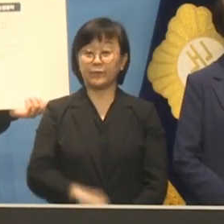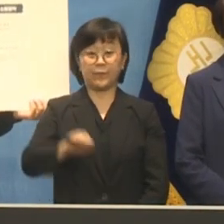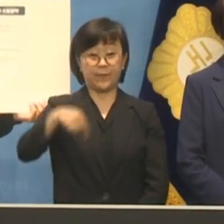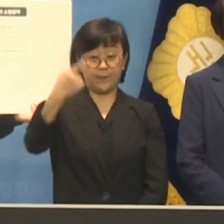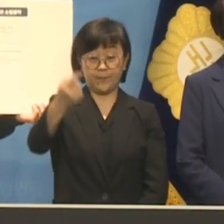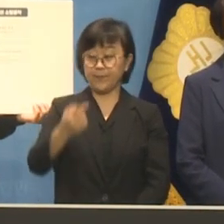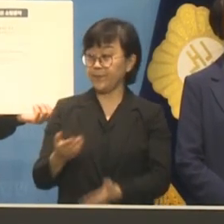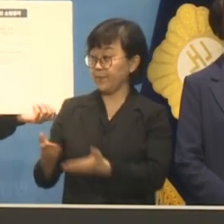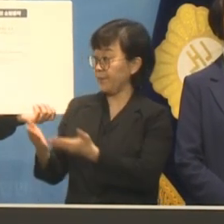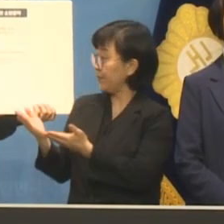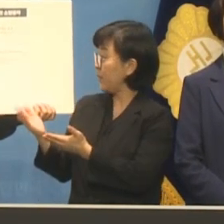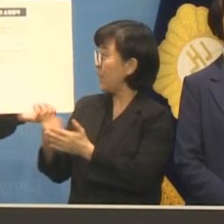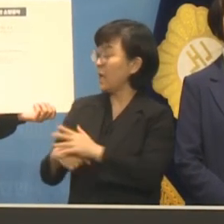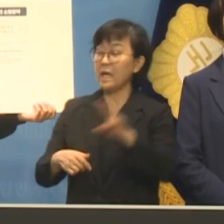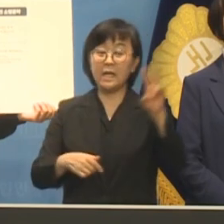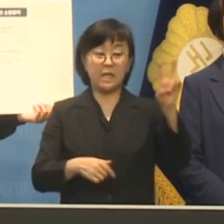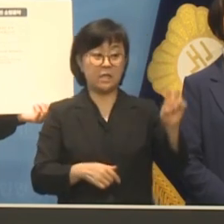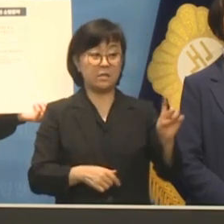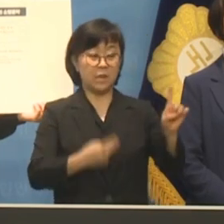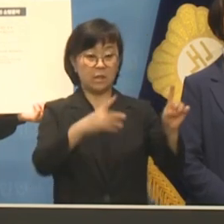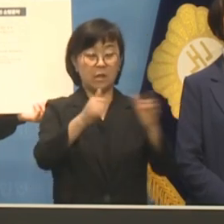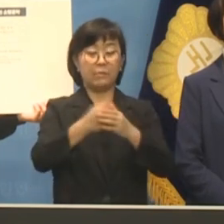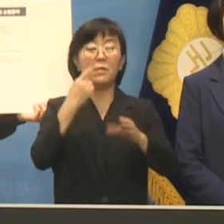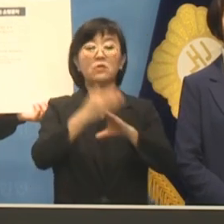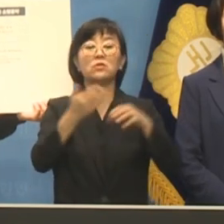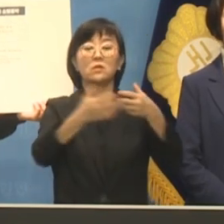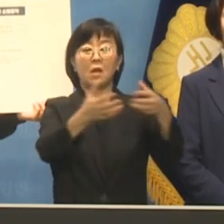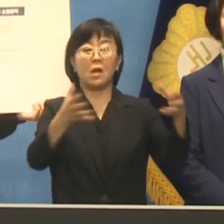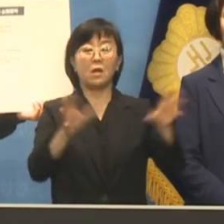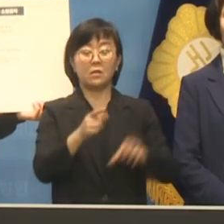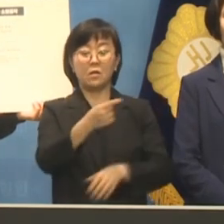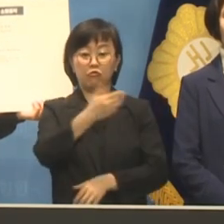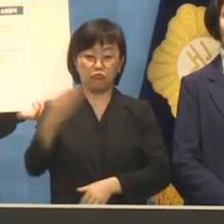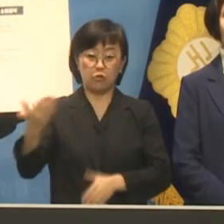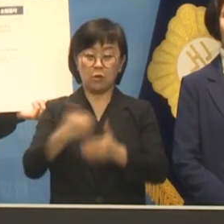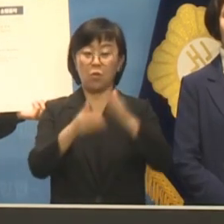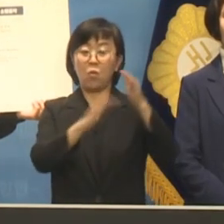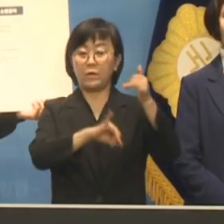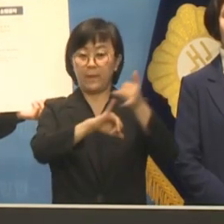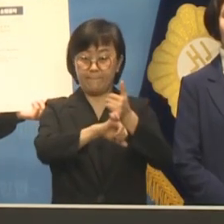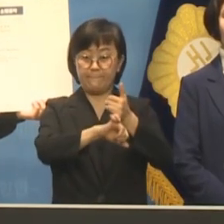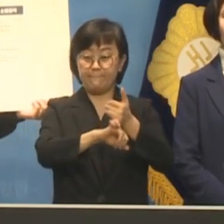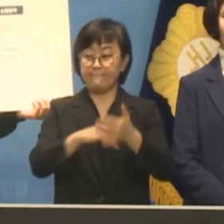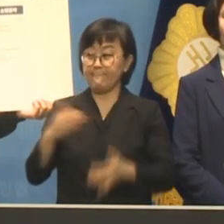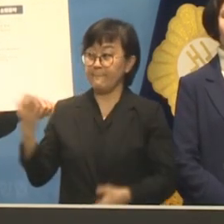다음으로 21대 민주당의 소방관에 대한 공약입니다.